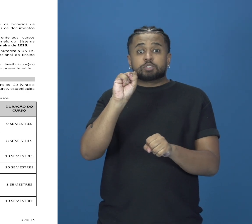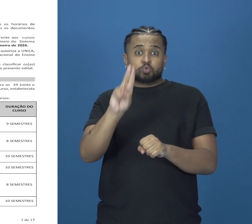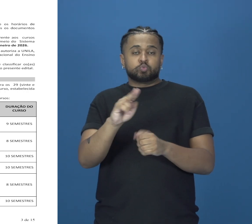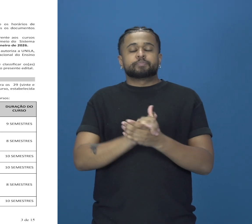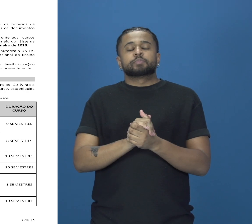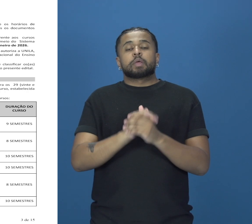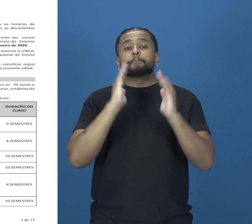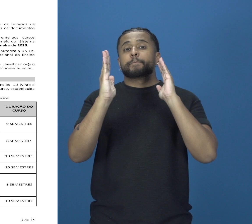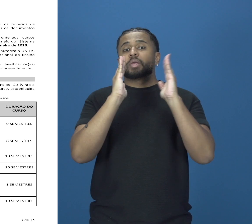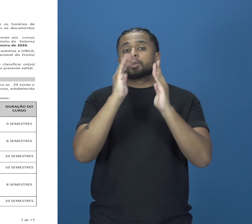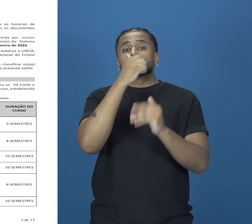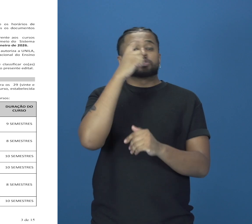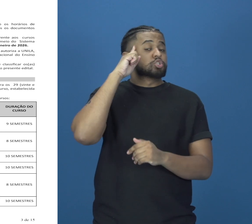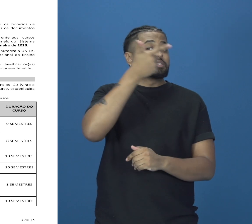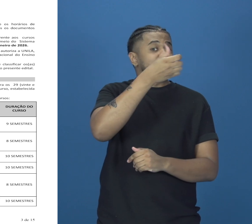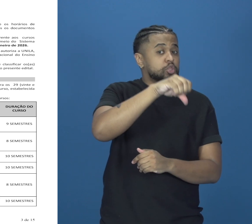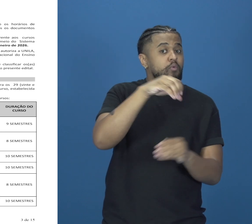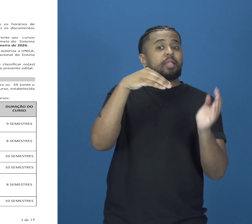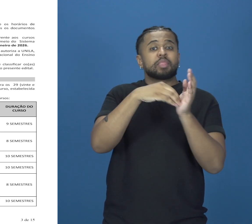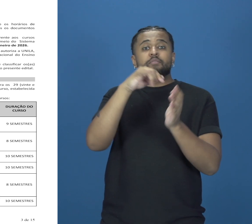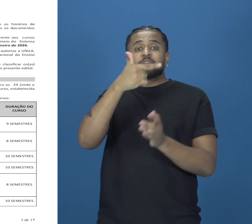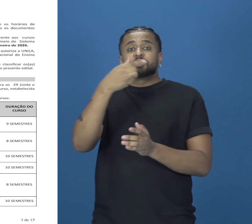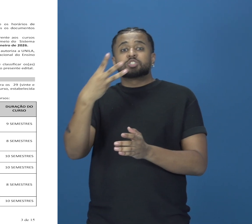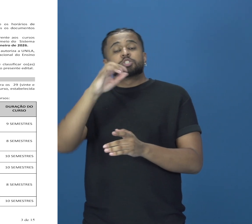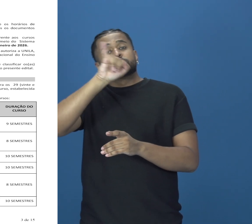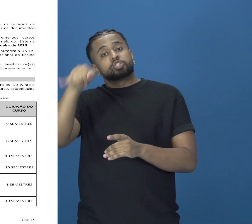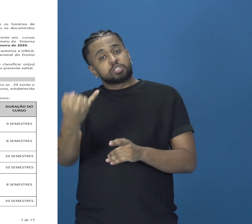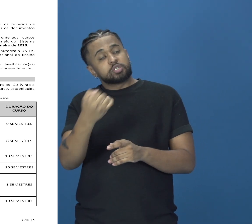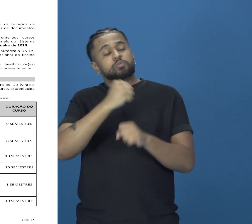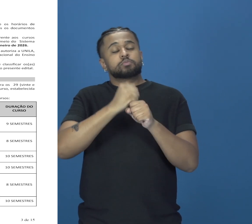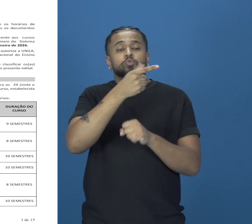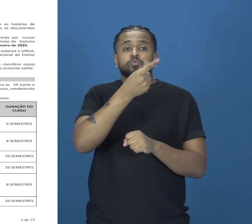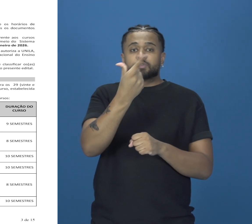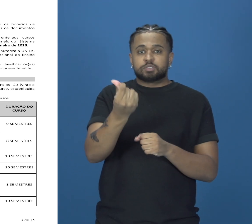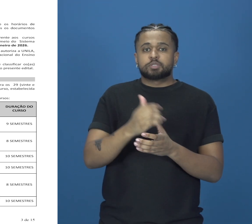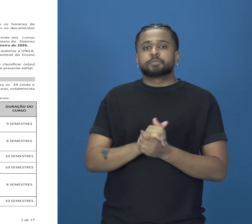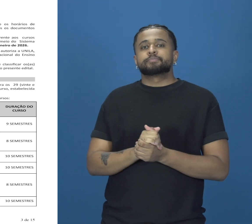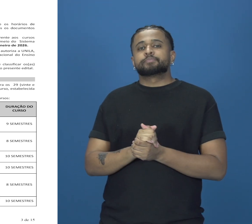SISU, no período de 19 a 23 de janeiro de 2026.